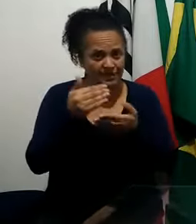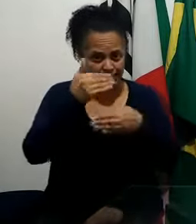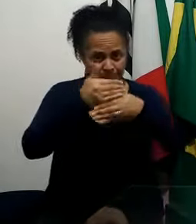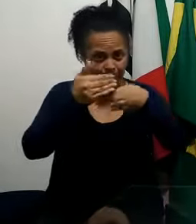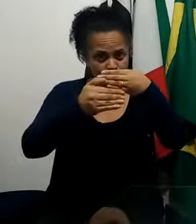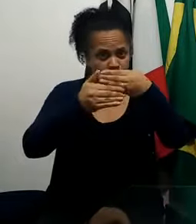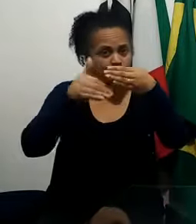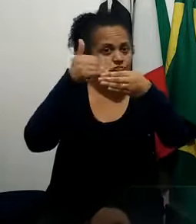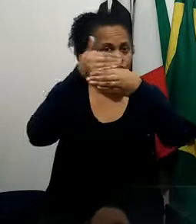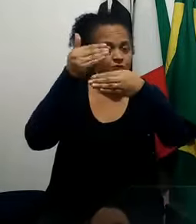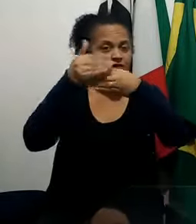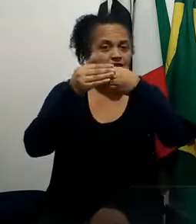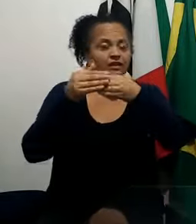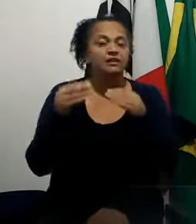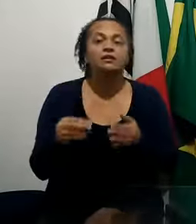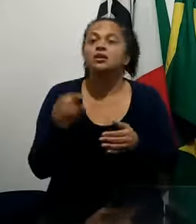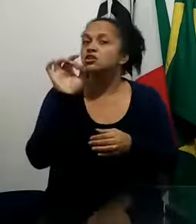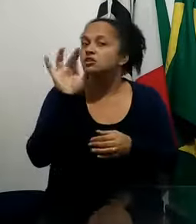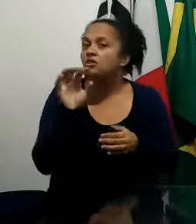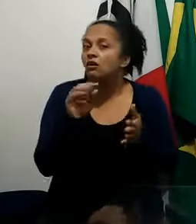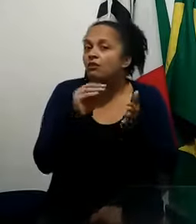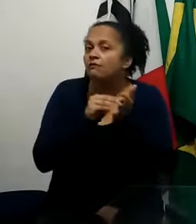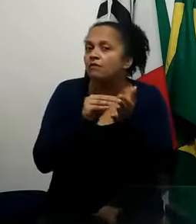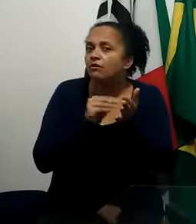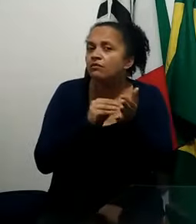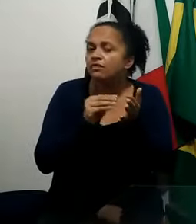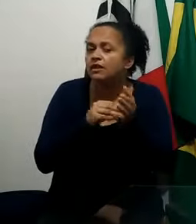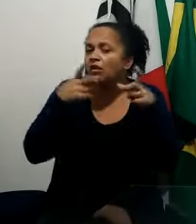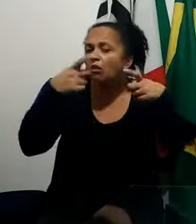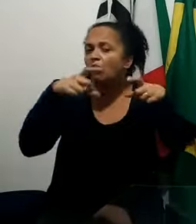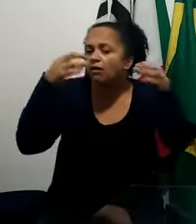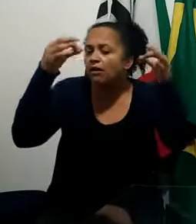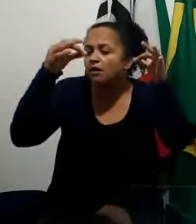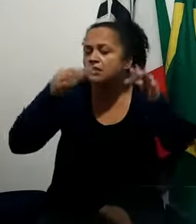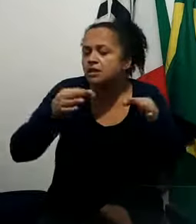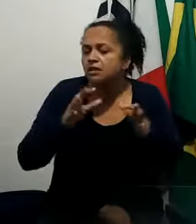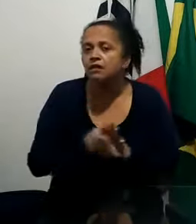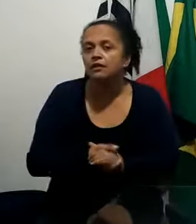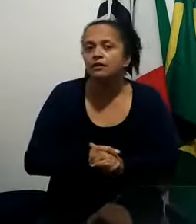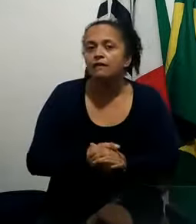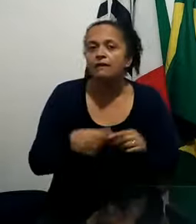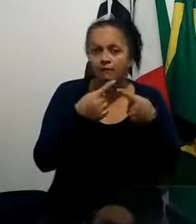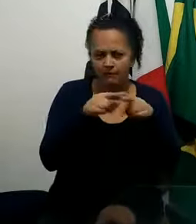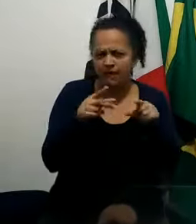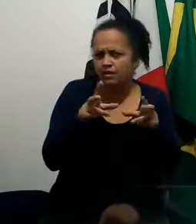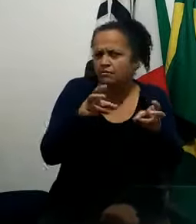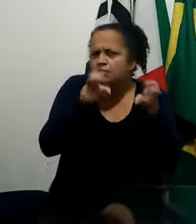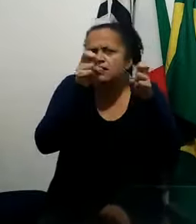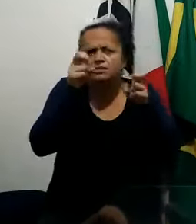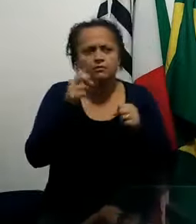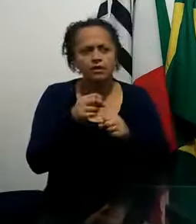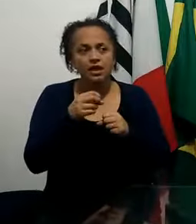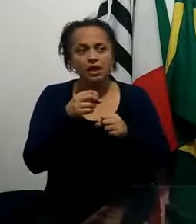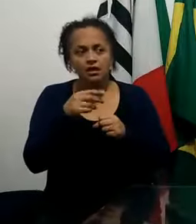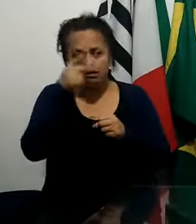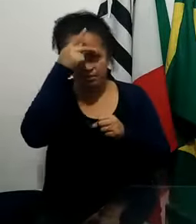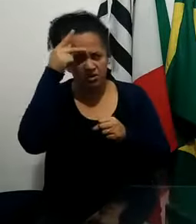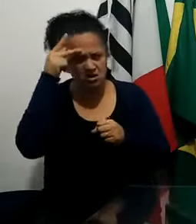aí vão perceber, pô, esse homem não é o Cristo verdadeiro, senão ele não iria profanar o templo,